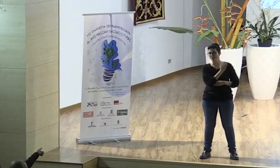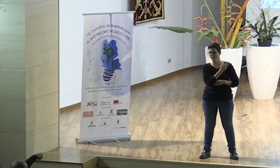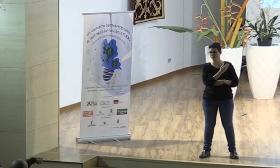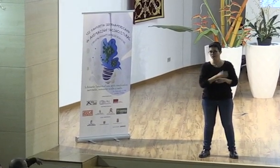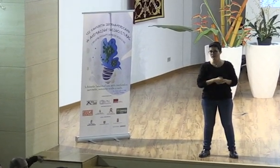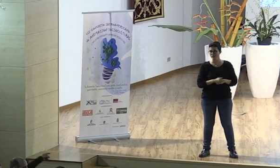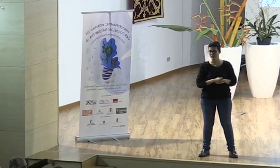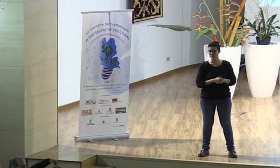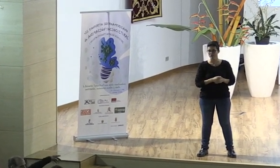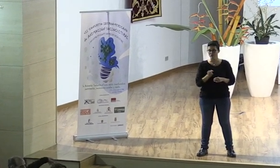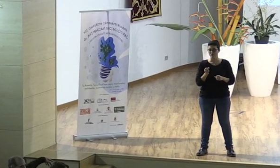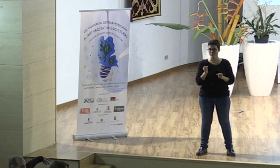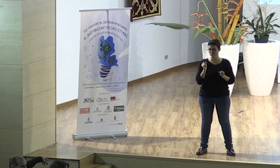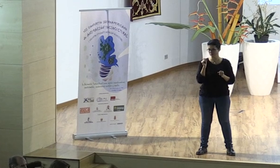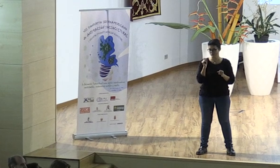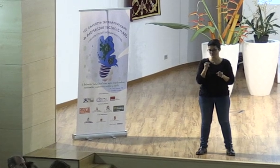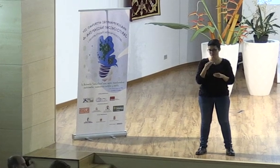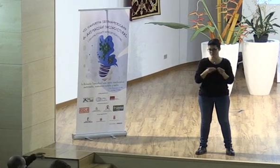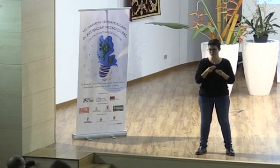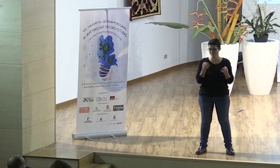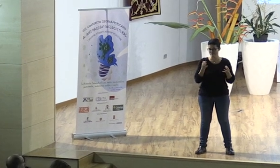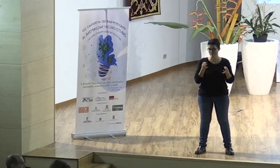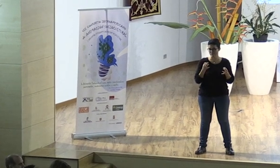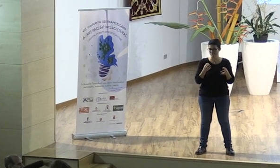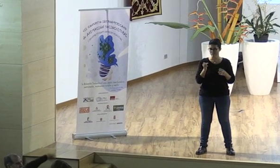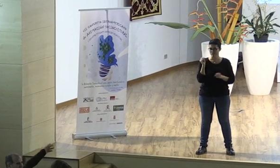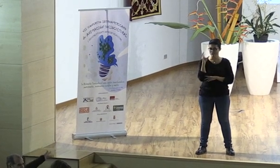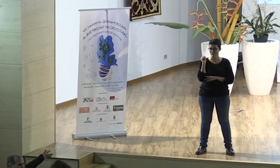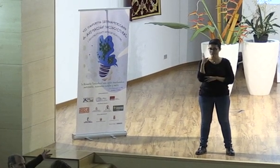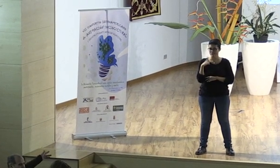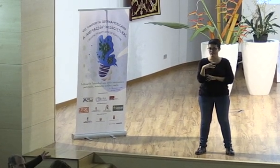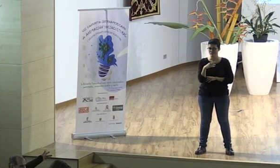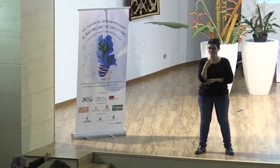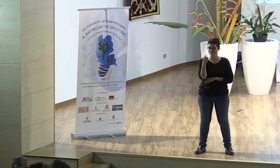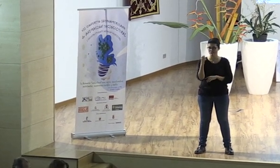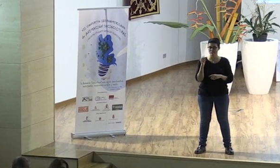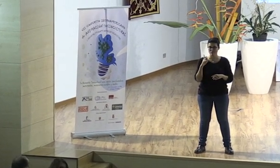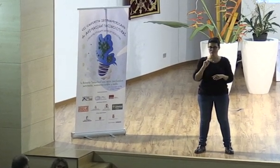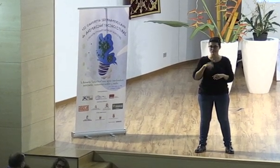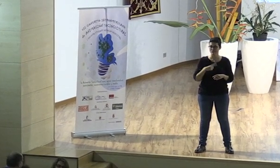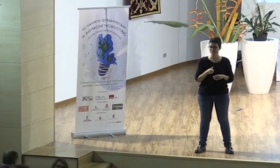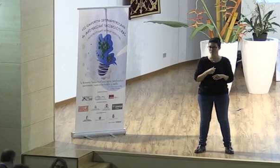Estamos montando los conciertos aquí entre los punkis, entre todos, para apagar el sonido y ahora tenéis aquí a tocar las narices.